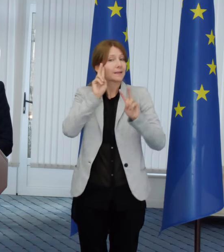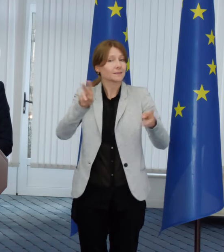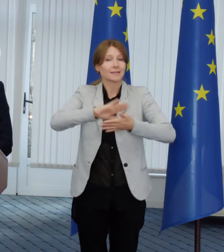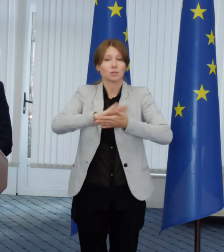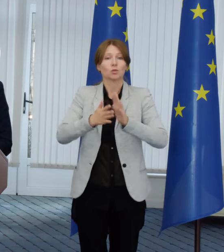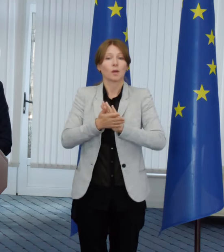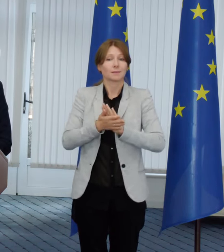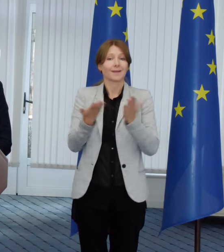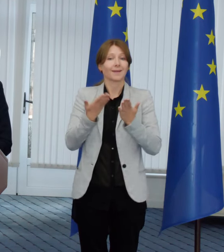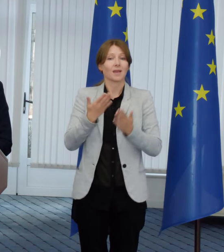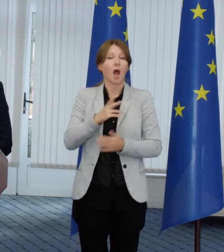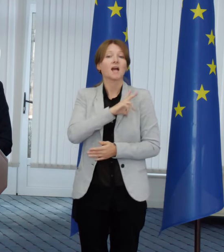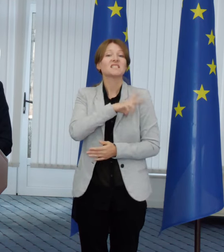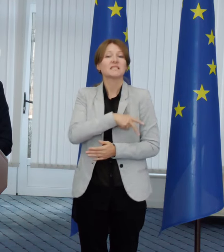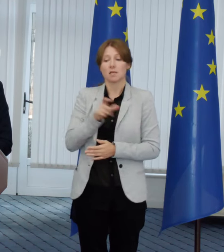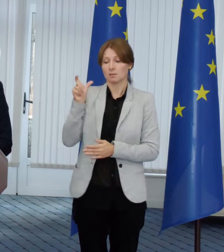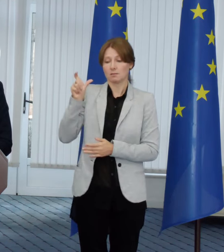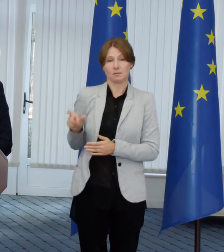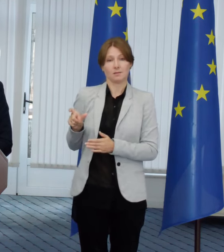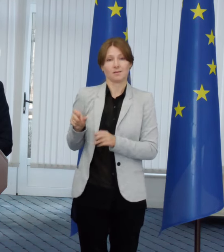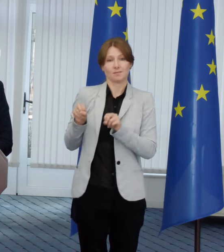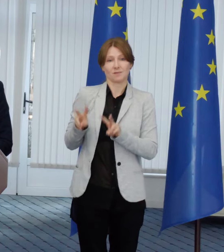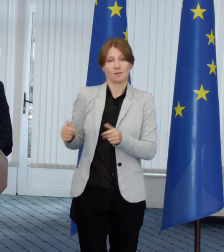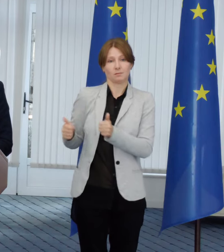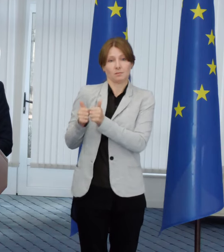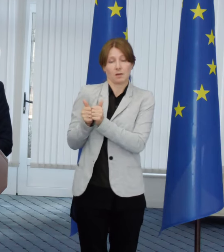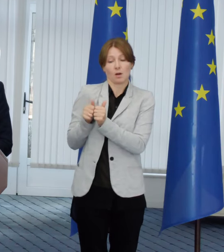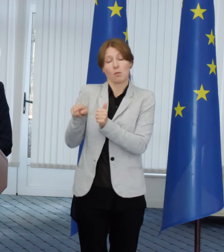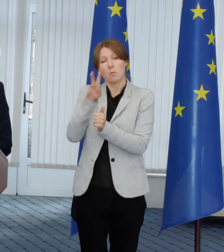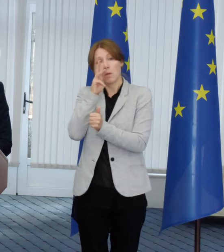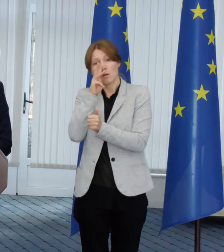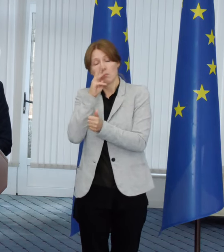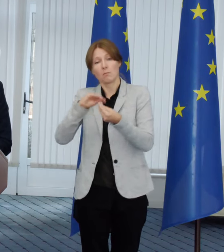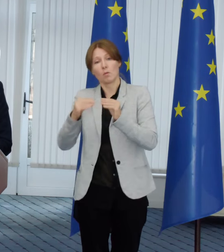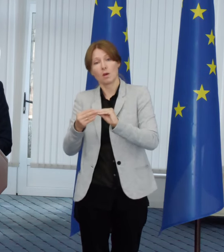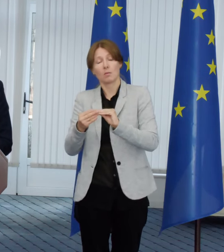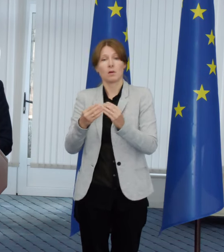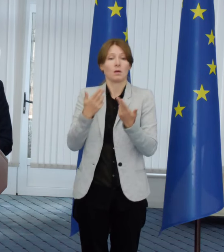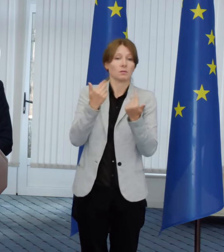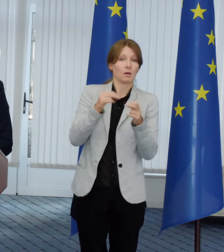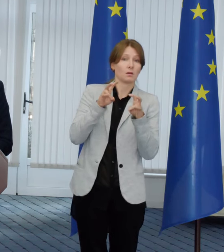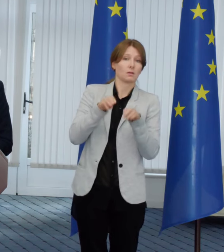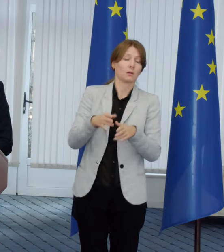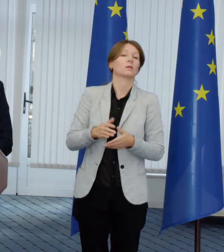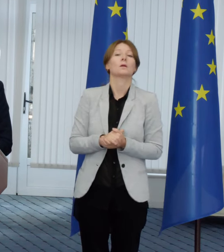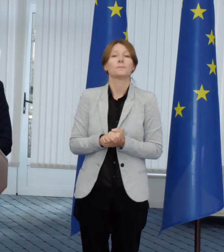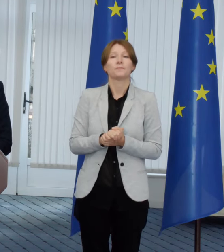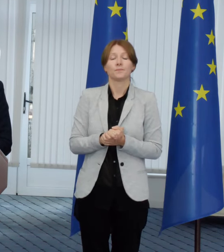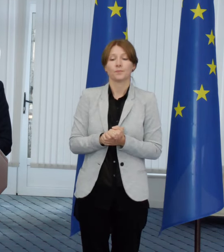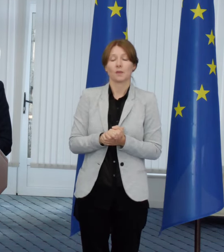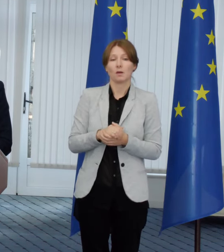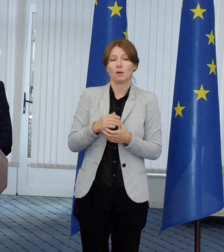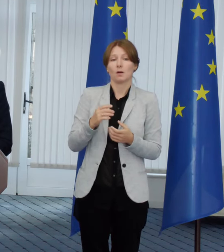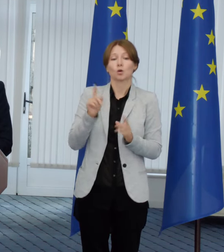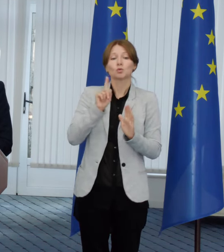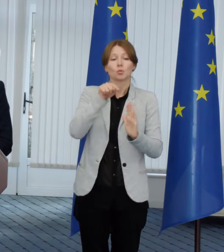situații în care asistenți personali ar avea probleme cu salarizarea. Noi monitorizăm îndeaproape ceea ce se